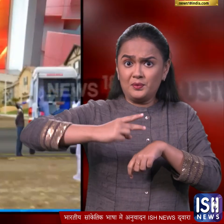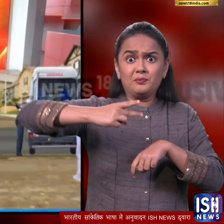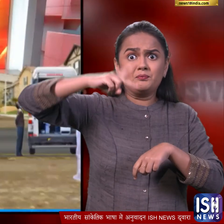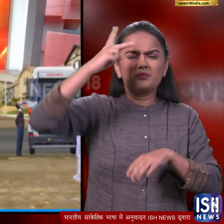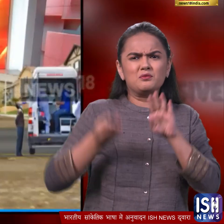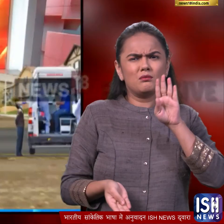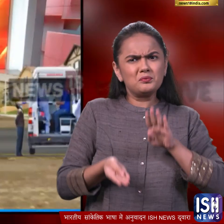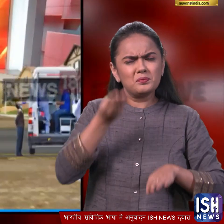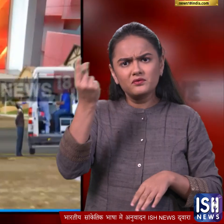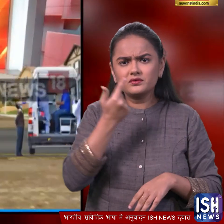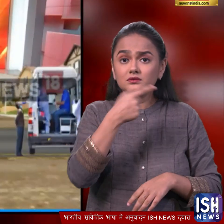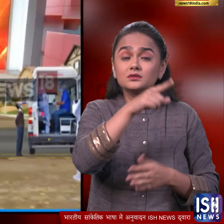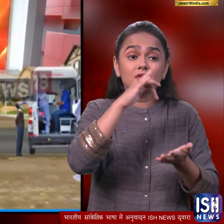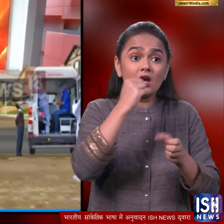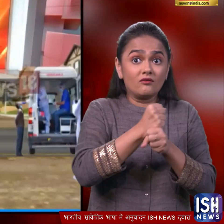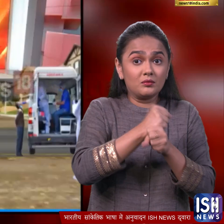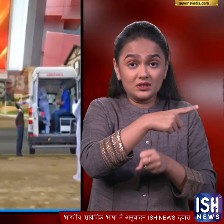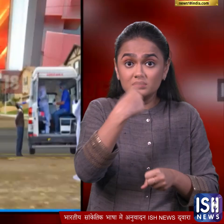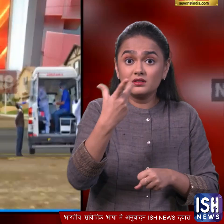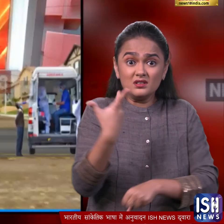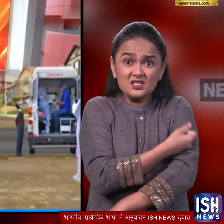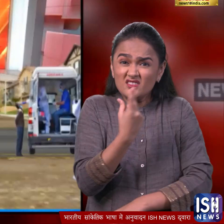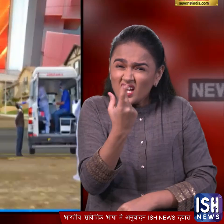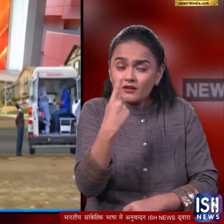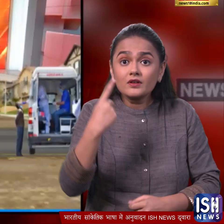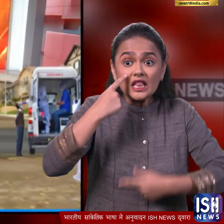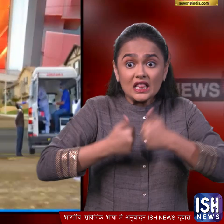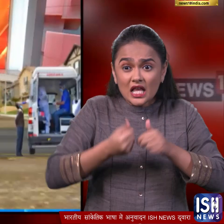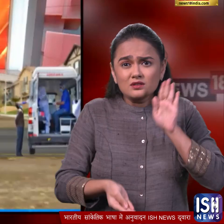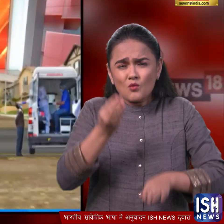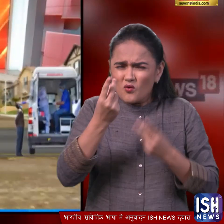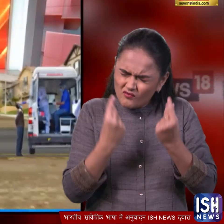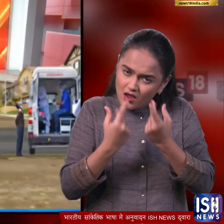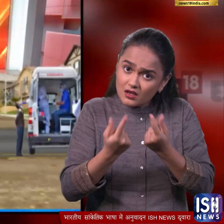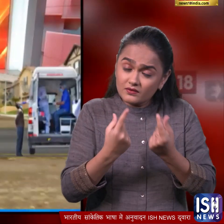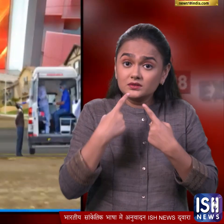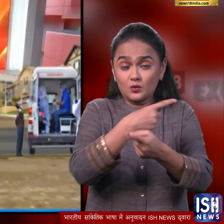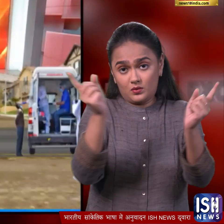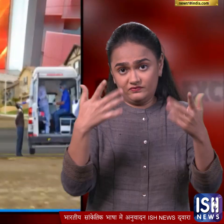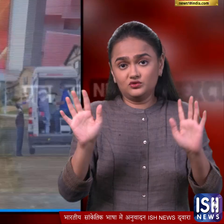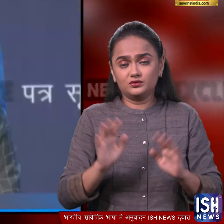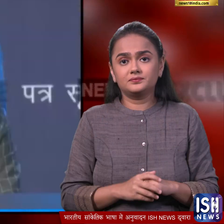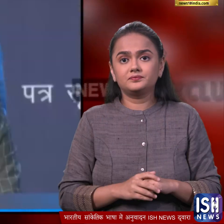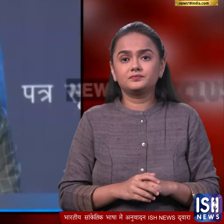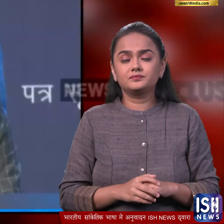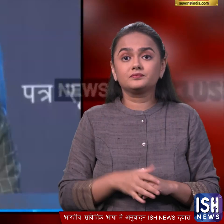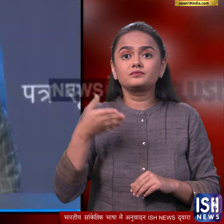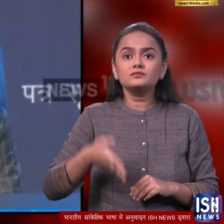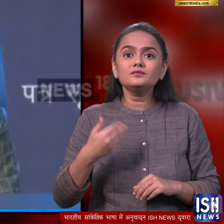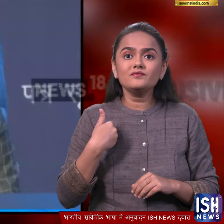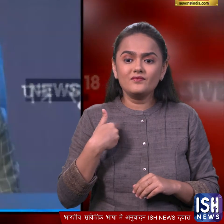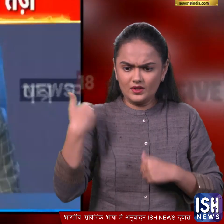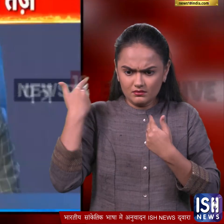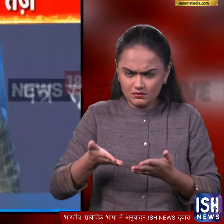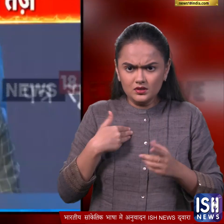है। केंद्र ने इन राज्यों को जांच में तेजी लाने और वैक्सीनेशन की रफ्तार बढ़ाने के निर्देश भी दिए। हम